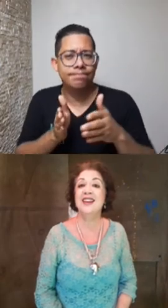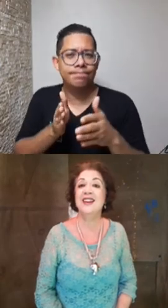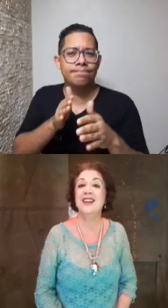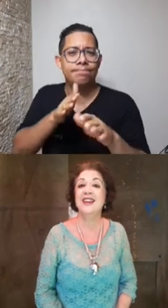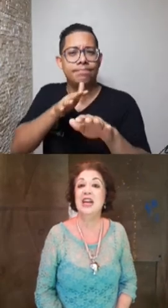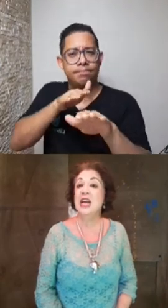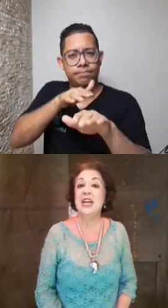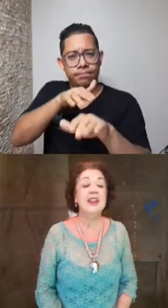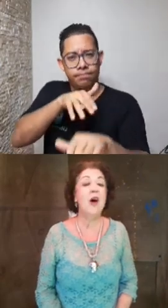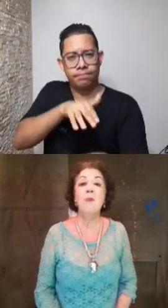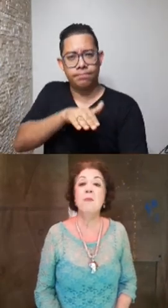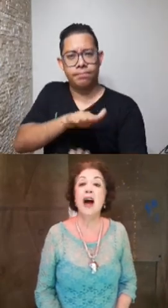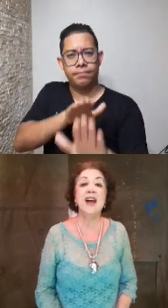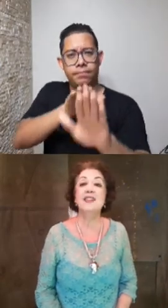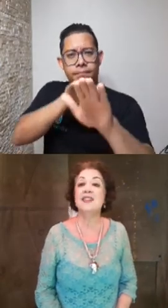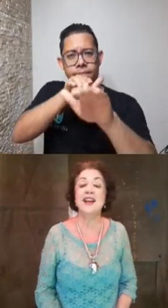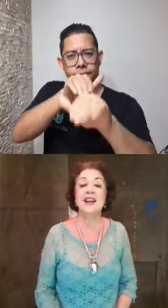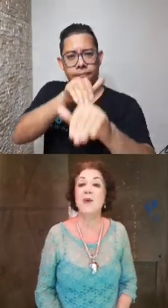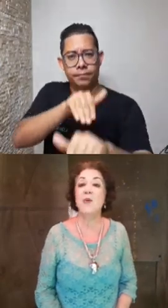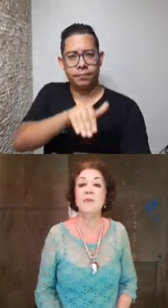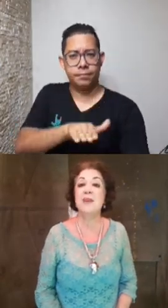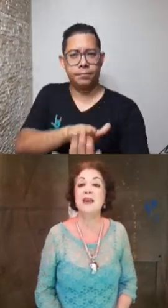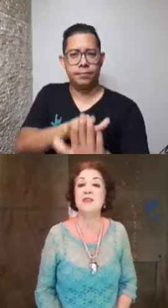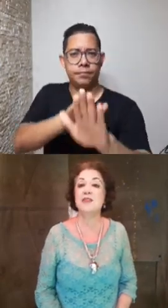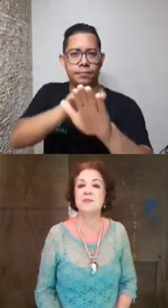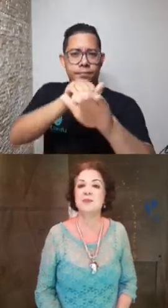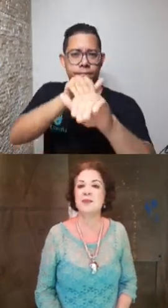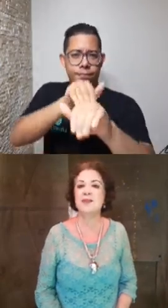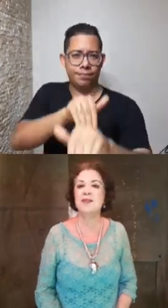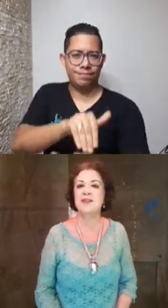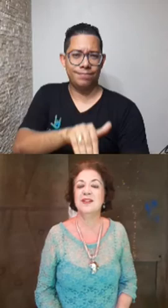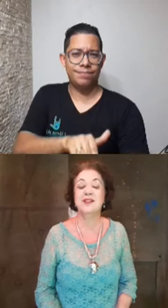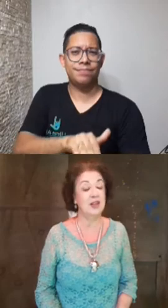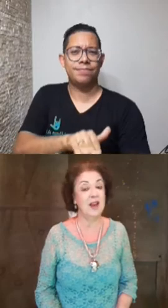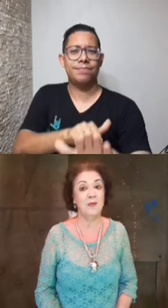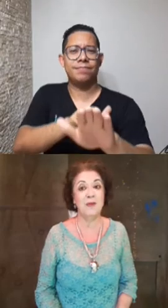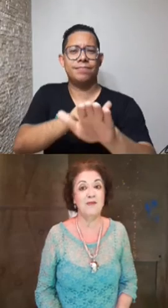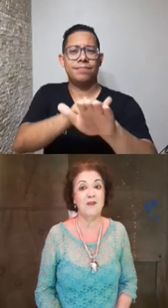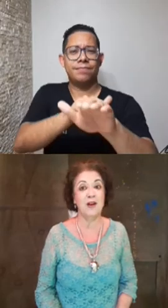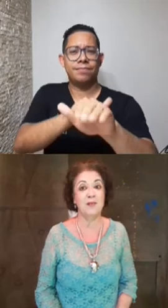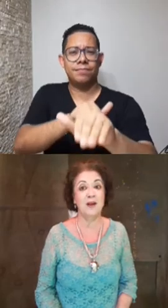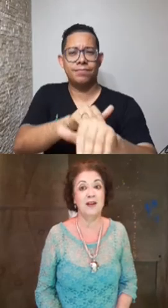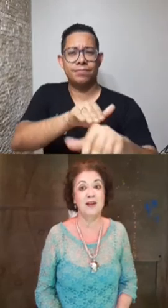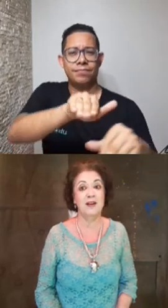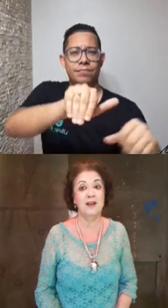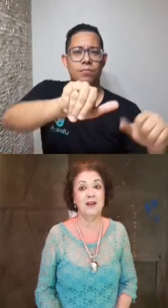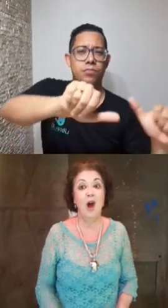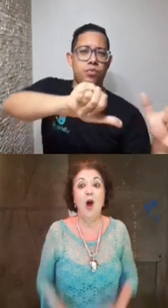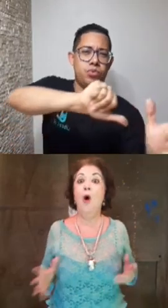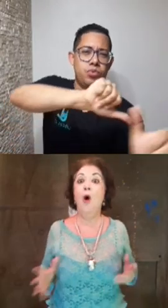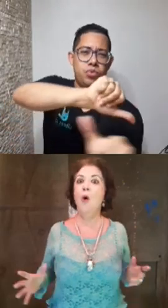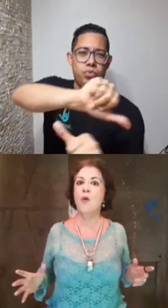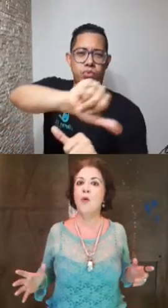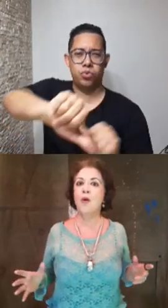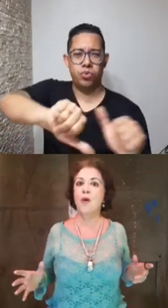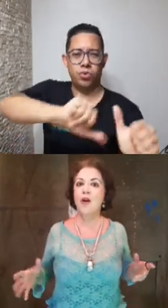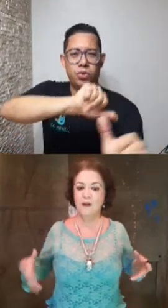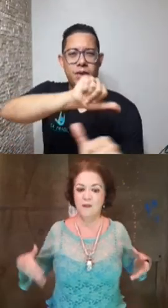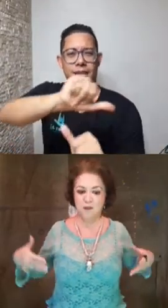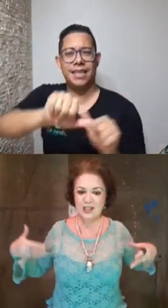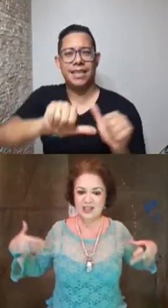aqui e não mais será o mesmo, de nenhuma forma.